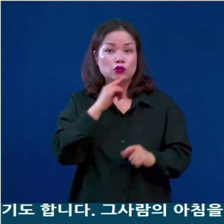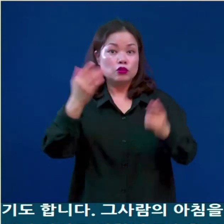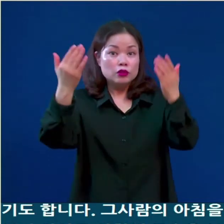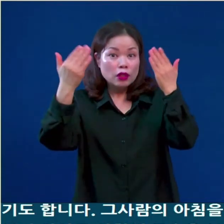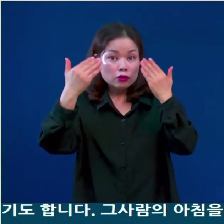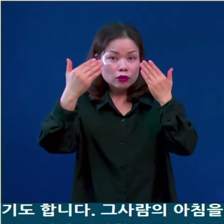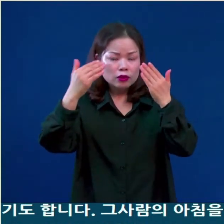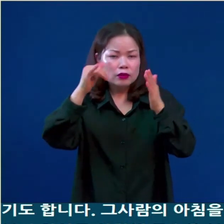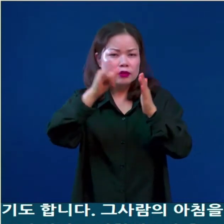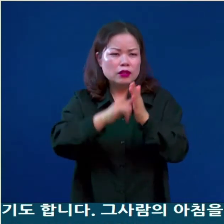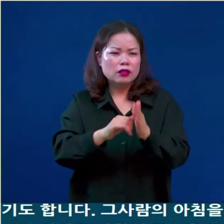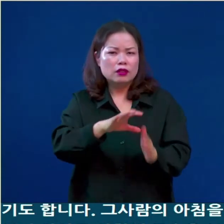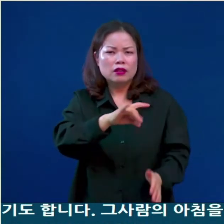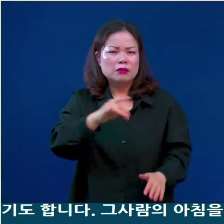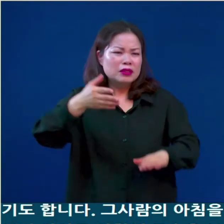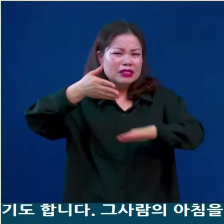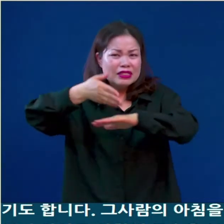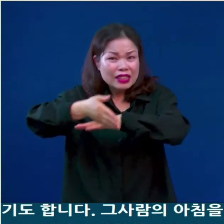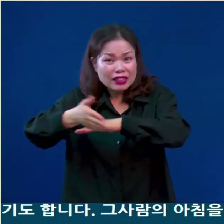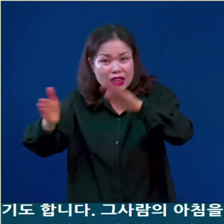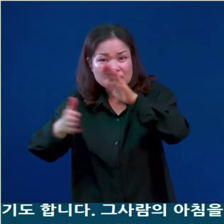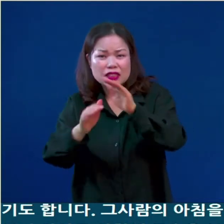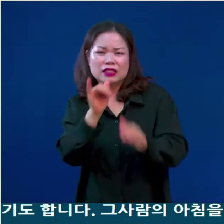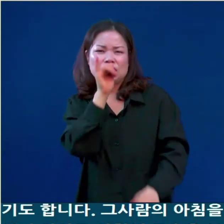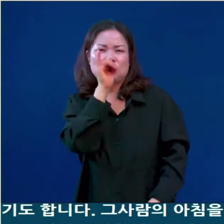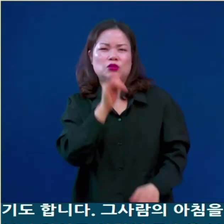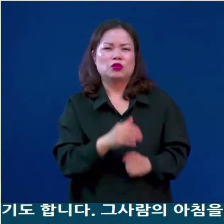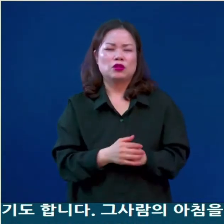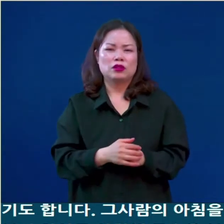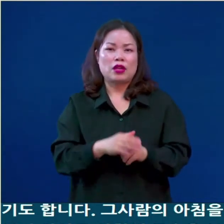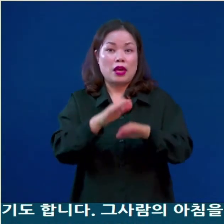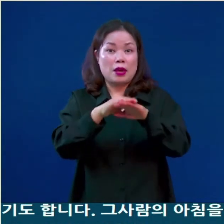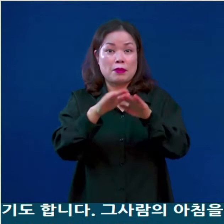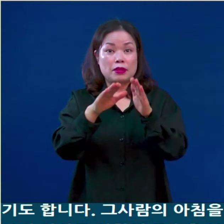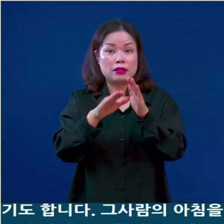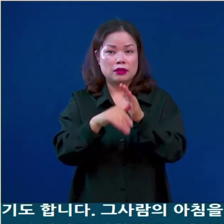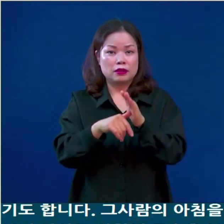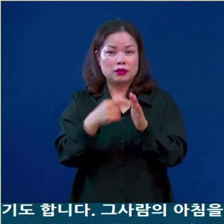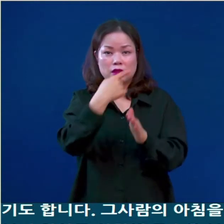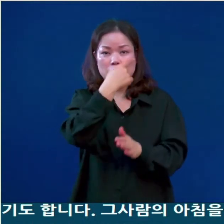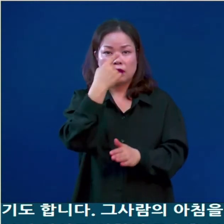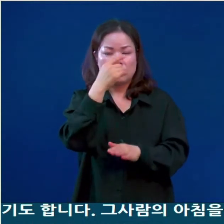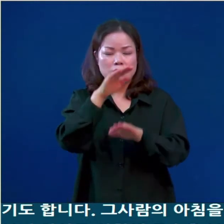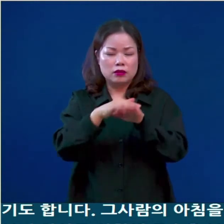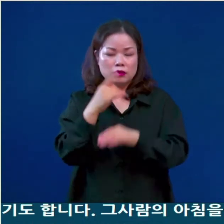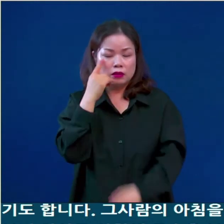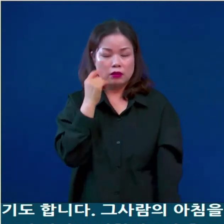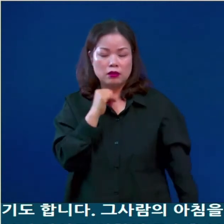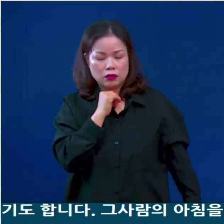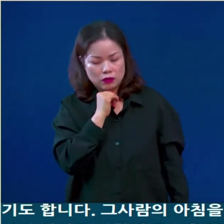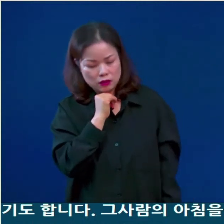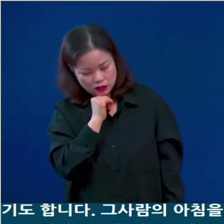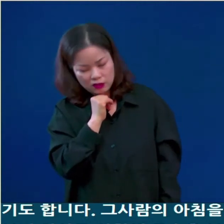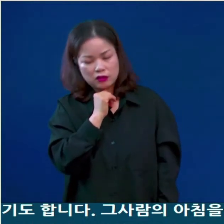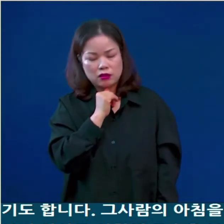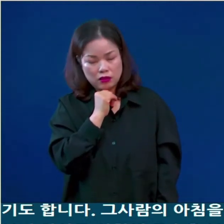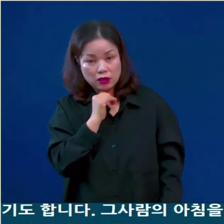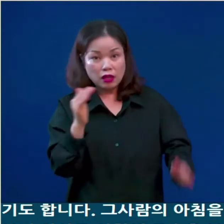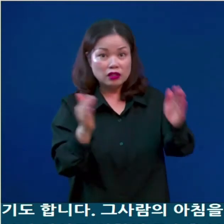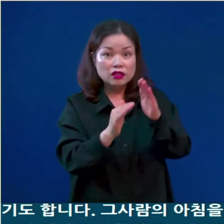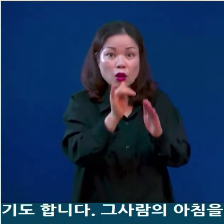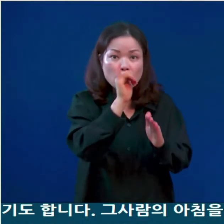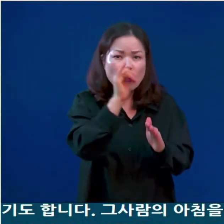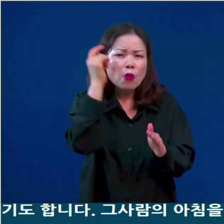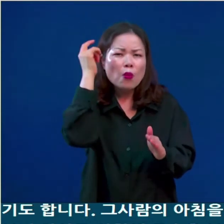섬길 때에 번번이 지각하는 학생들이 있었습니다. 예배 시간에 꾸벅꾸벅 조는 학생들이 있었습니다.